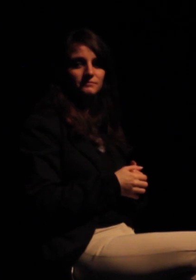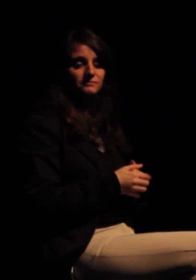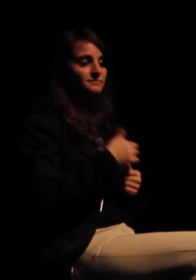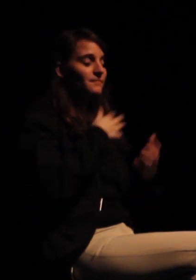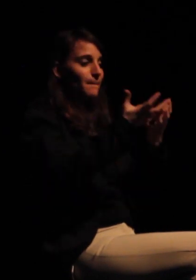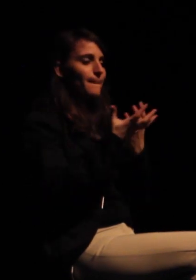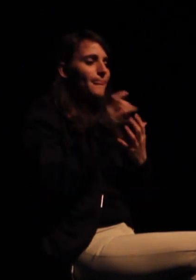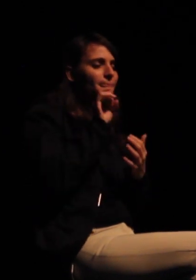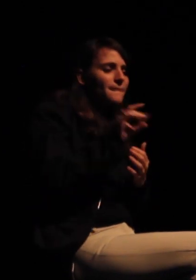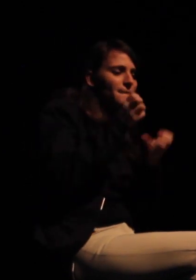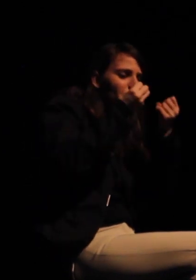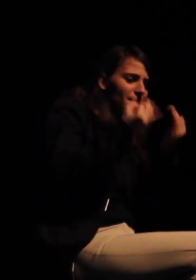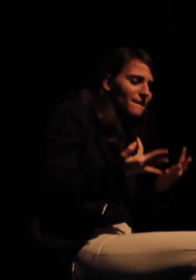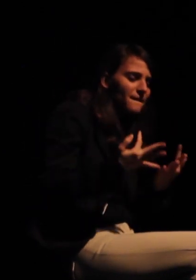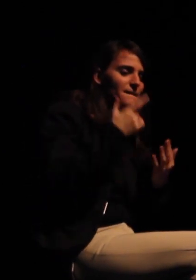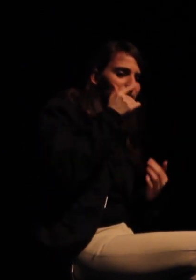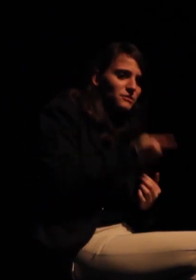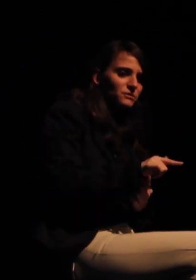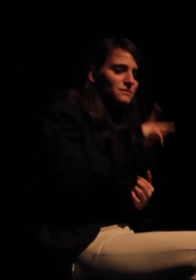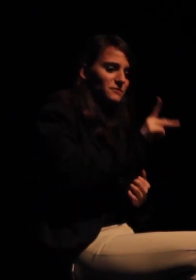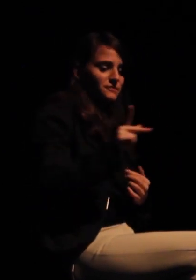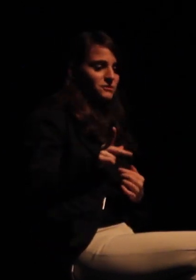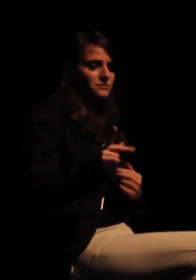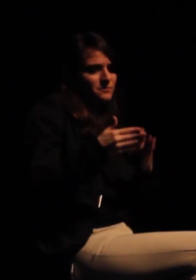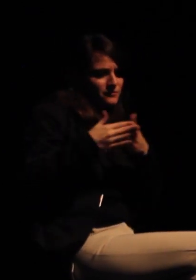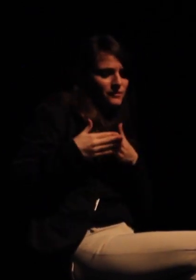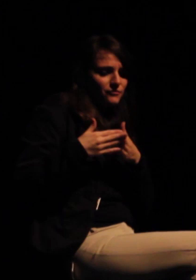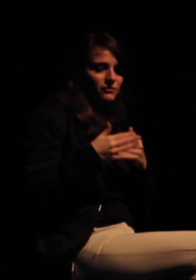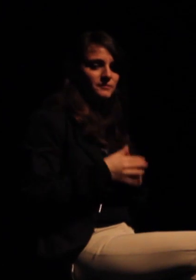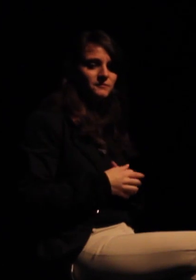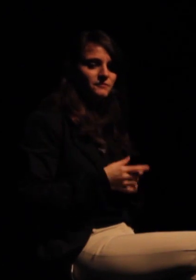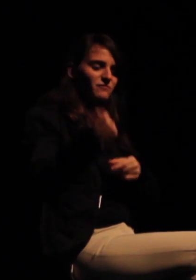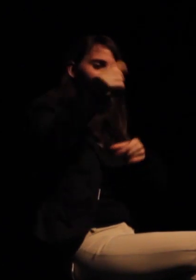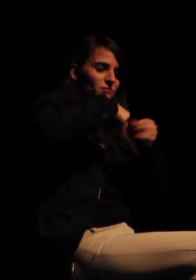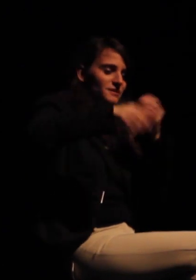eu quero só voltar na professora.